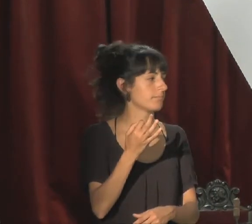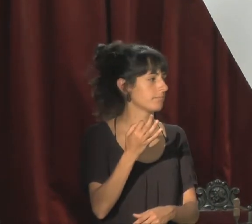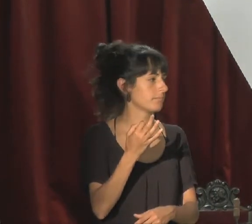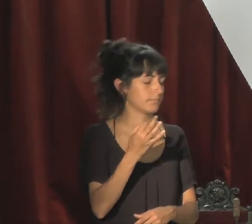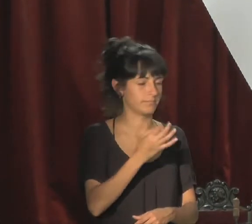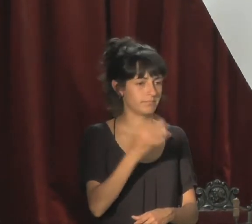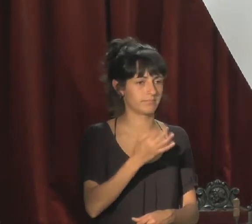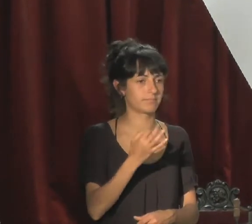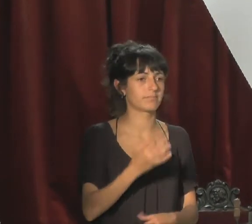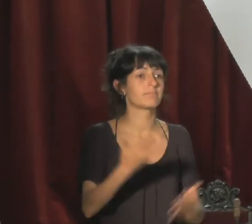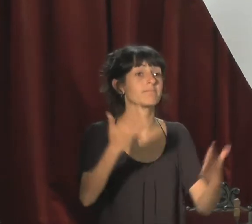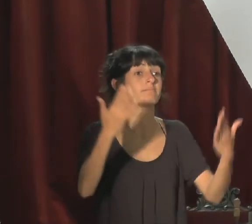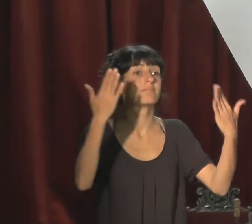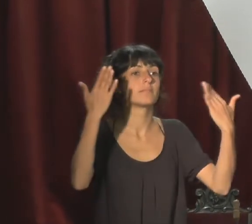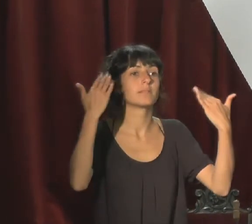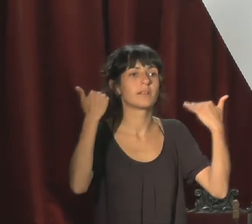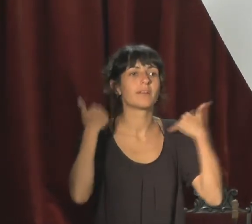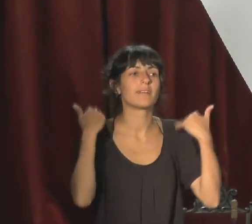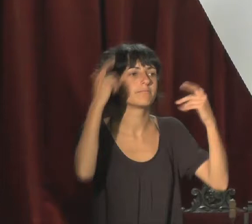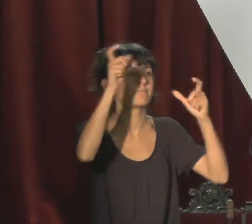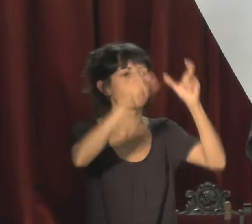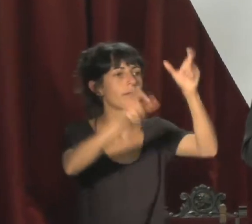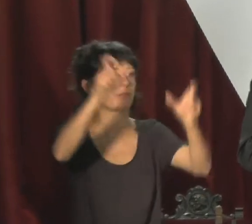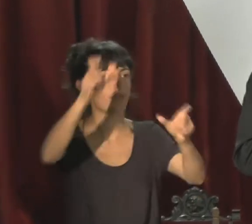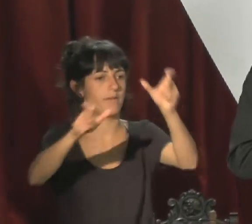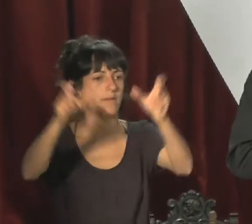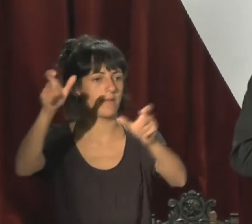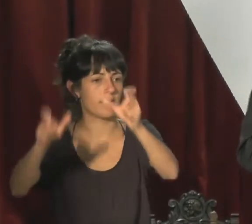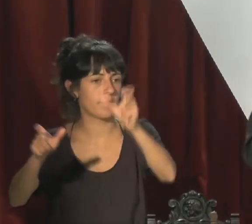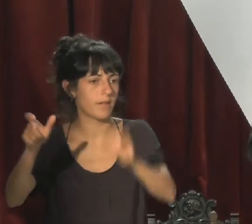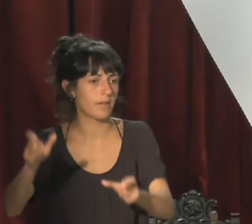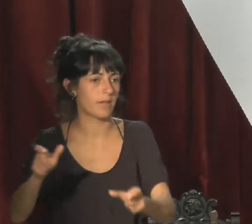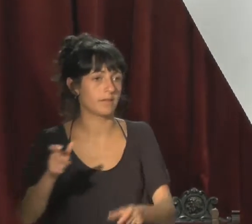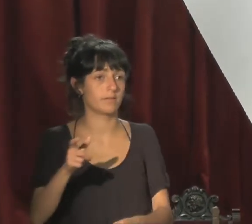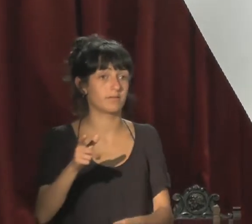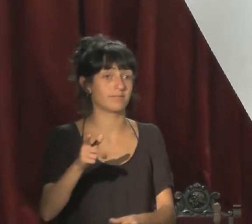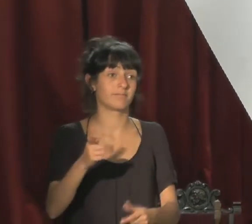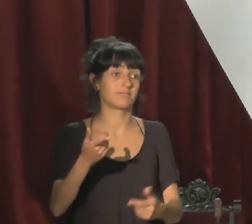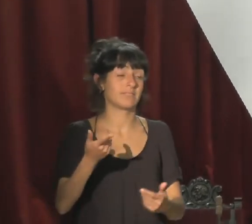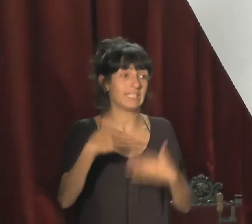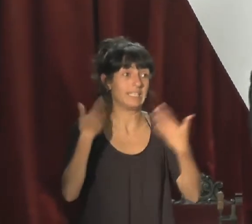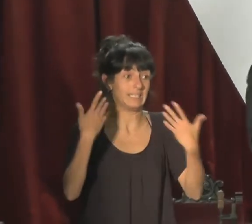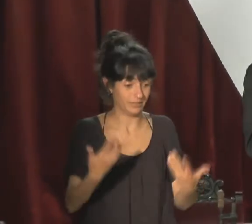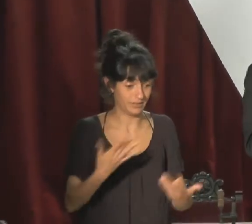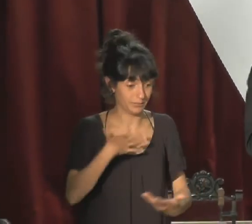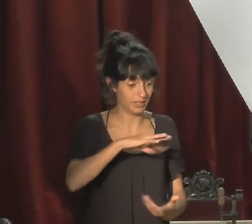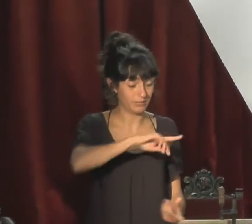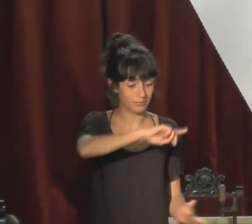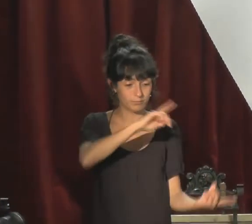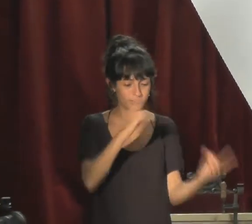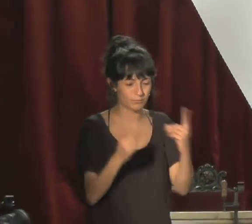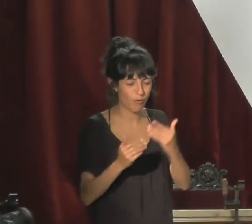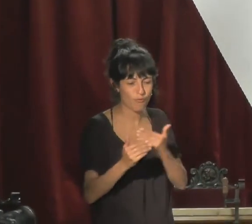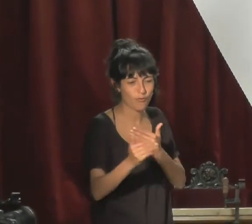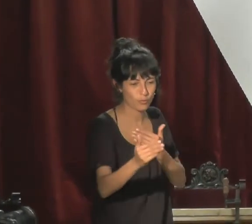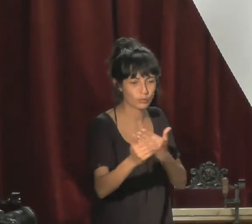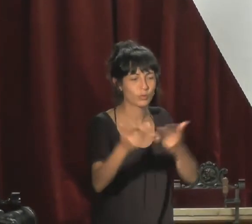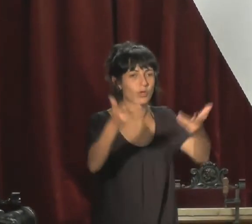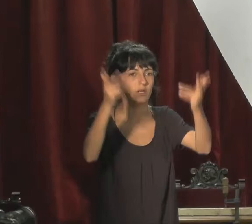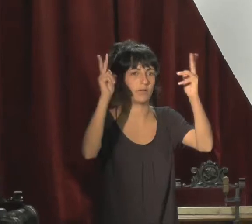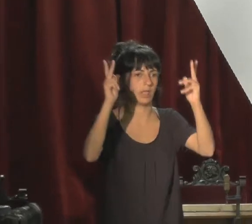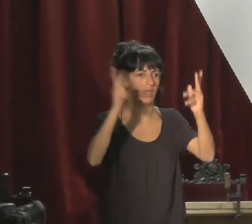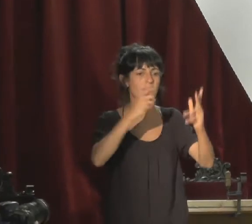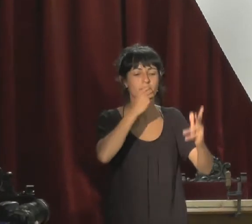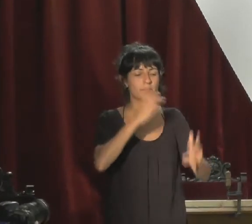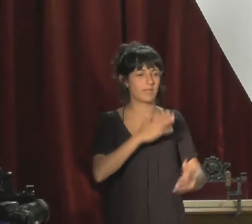e por un cambio político definitivo que nos garanta un futuro de benestar, de liberdade e